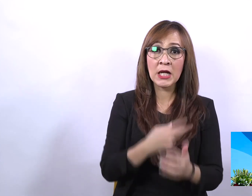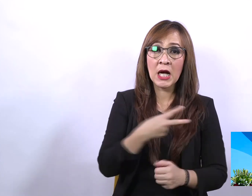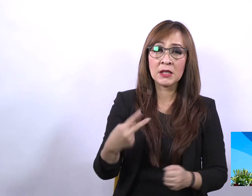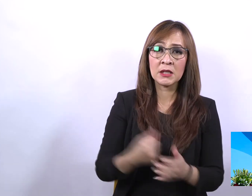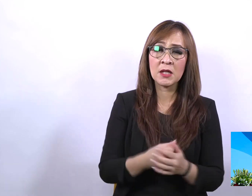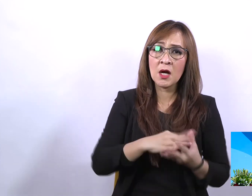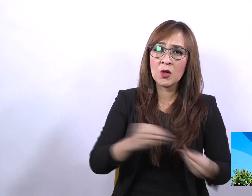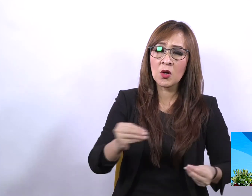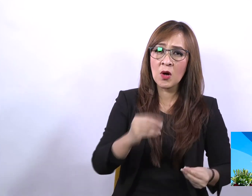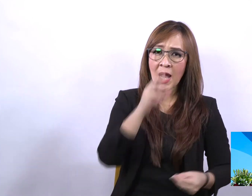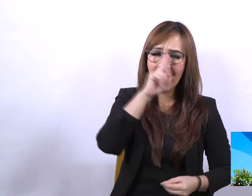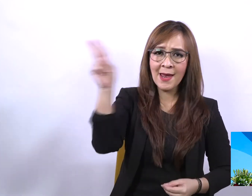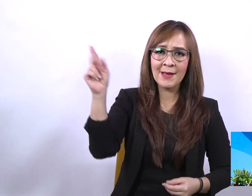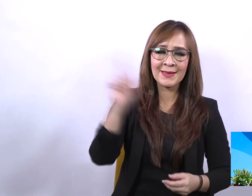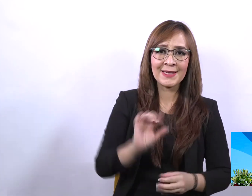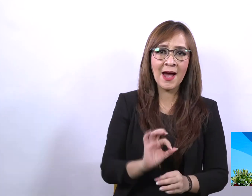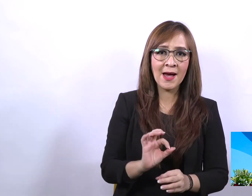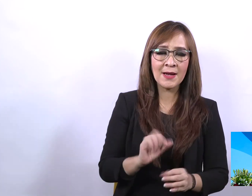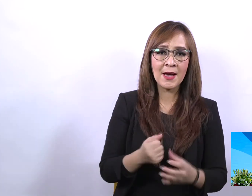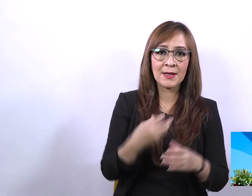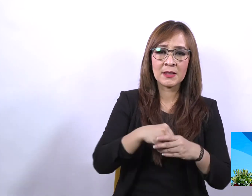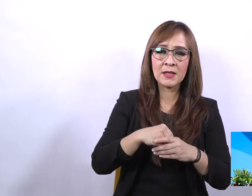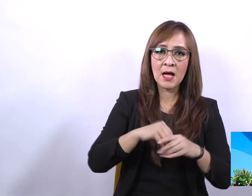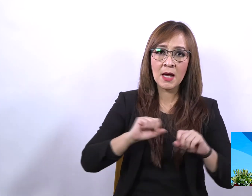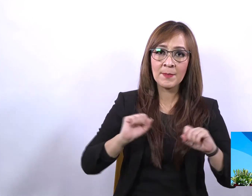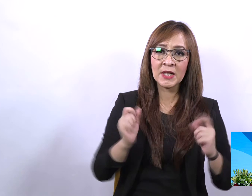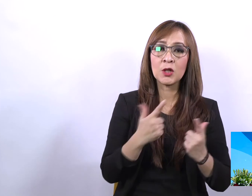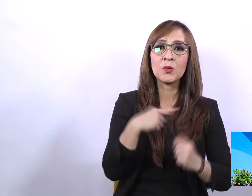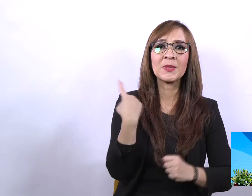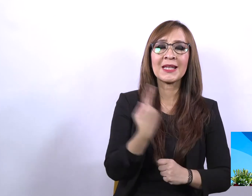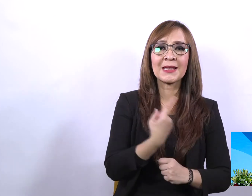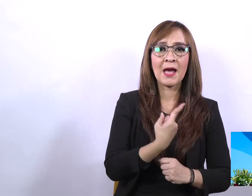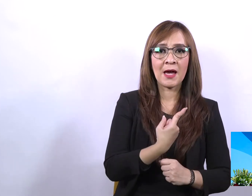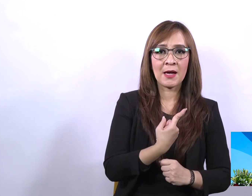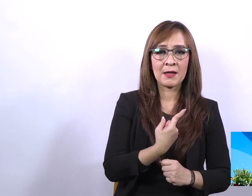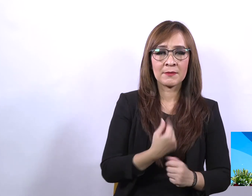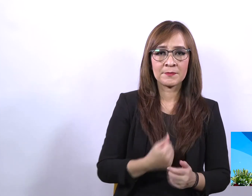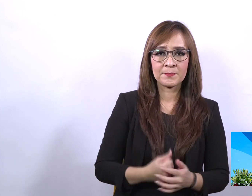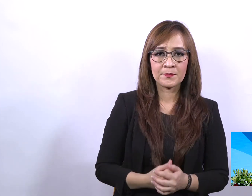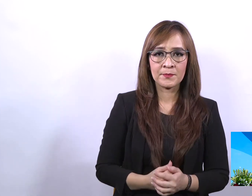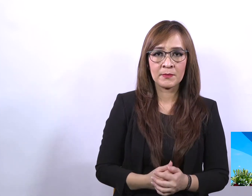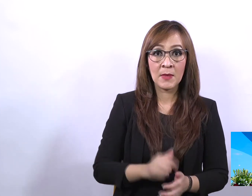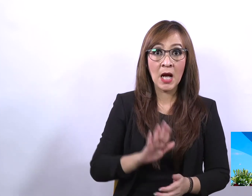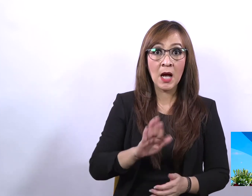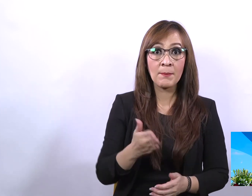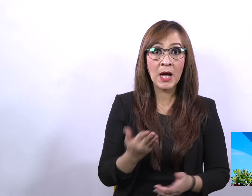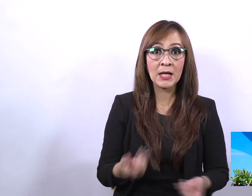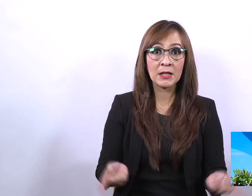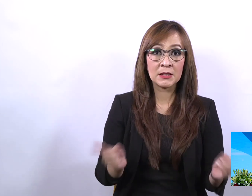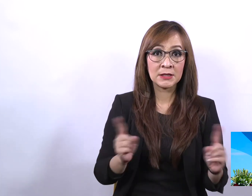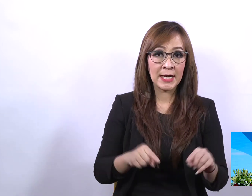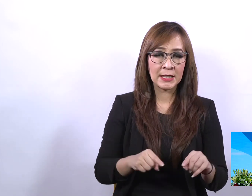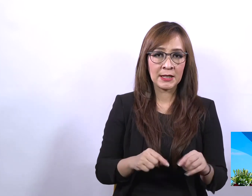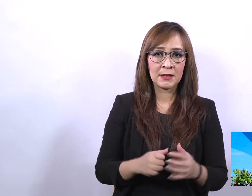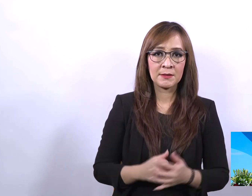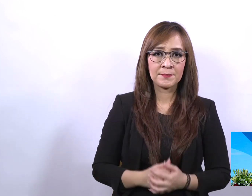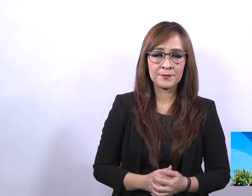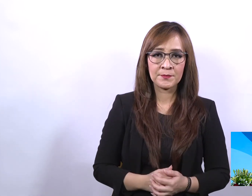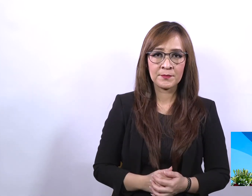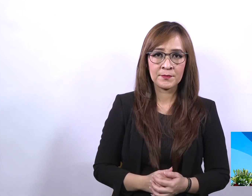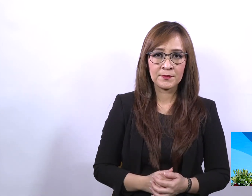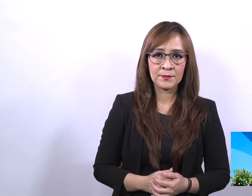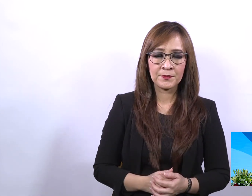tidak dalam dirinya tapi dia tidak lagi mau peka kan roh Allah itu hai kenapa yang terjadi kemudian